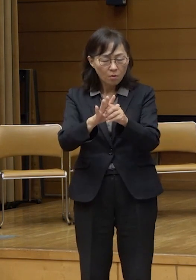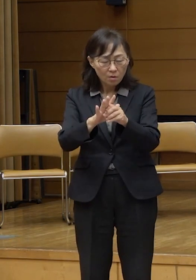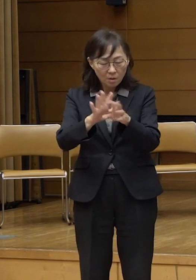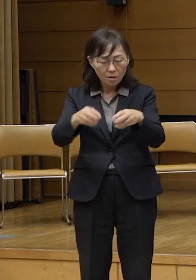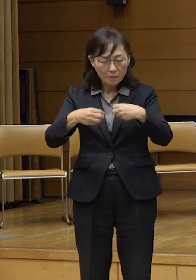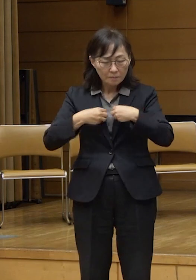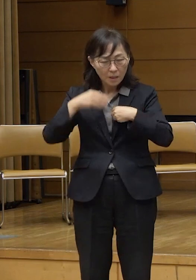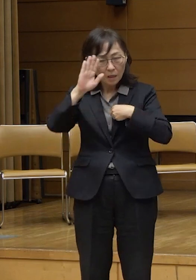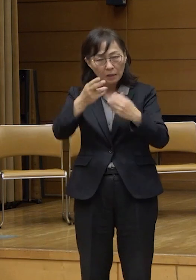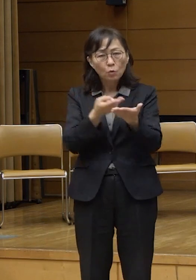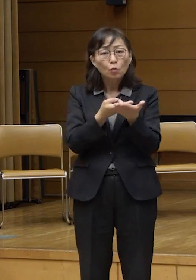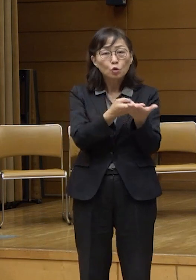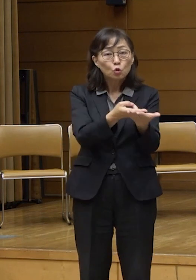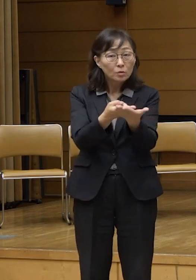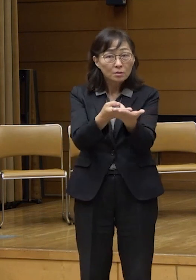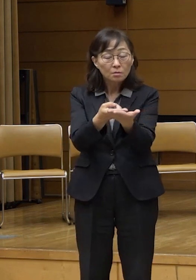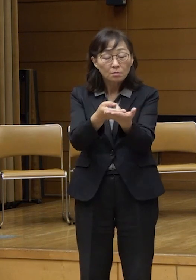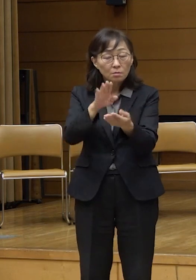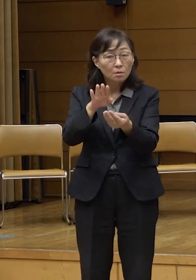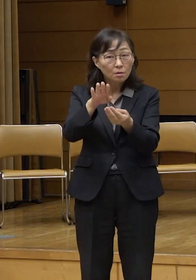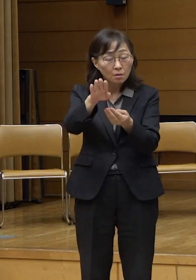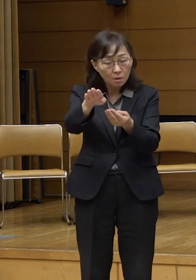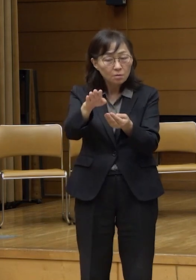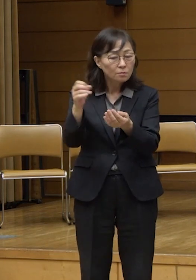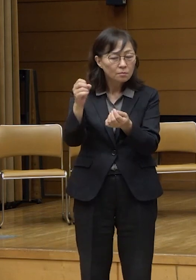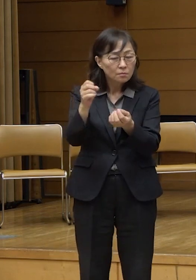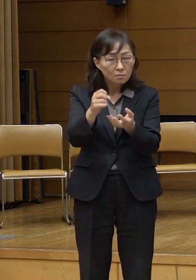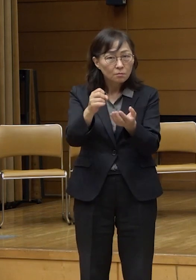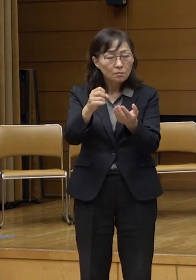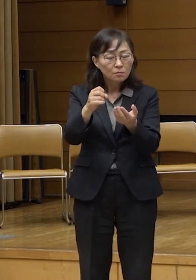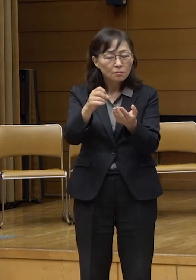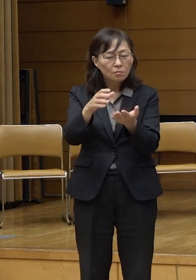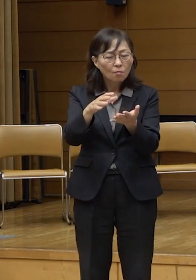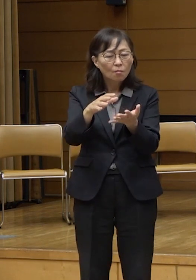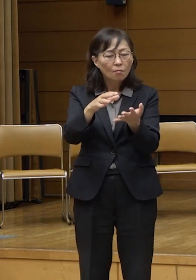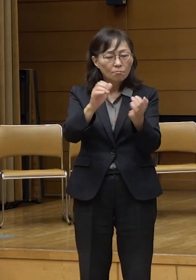というのには、必ず応援するよというような意見